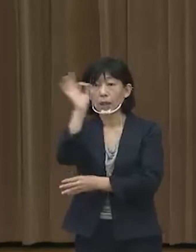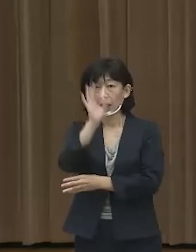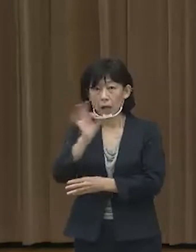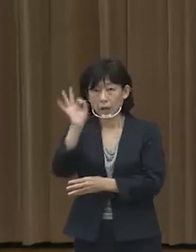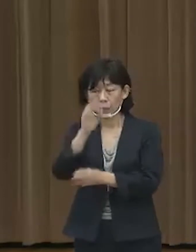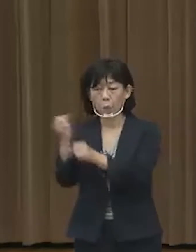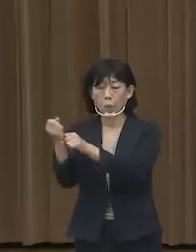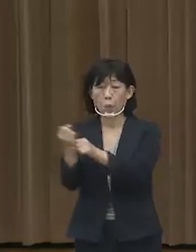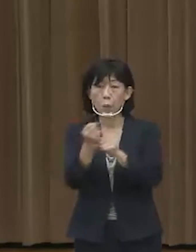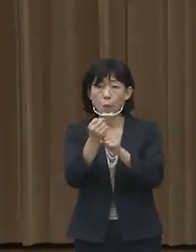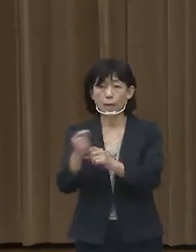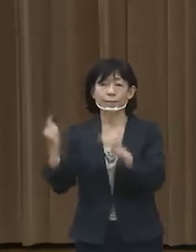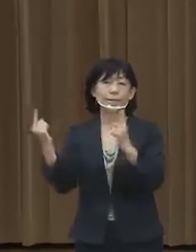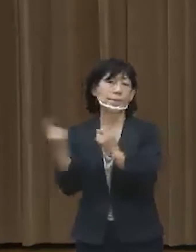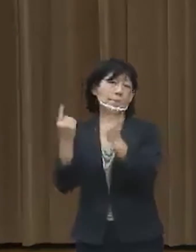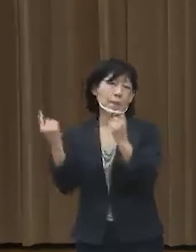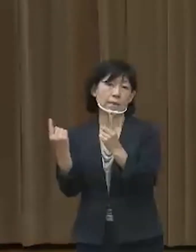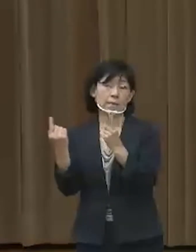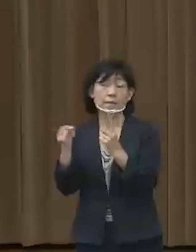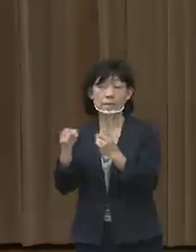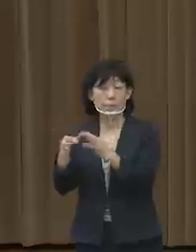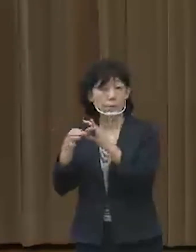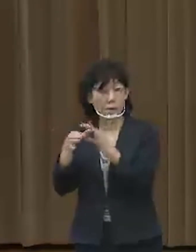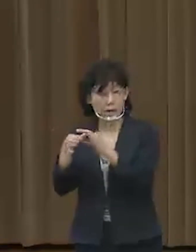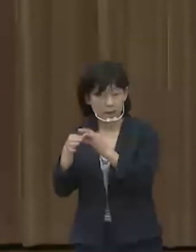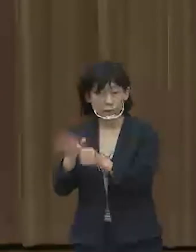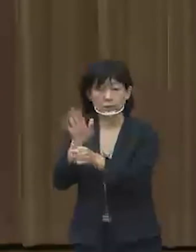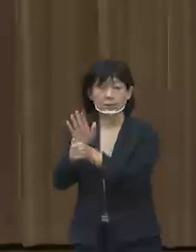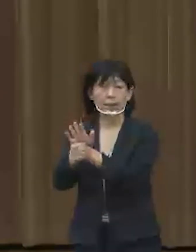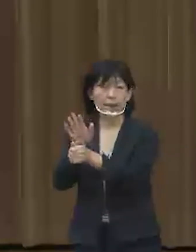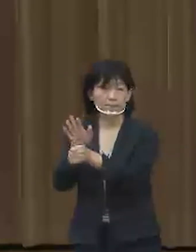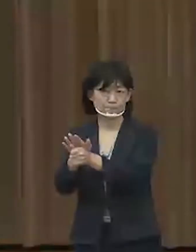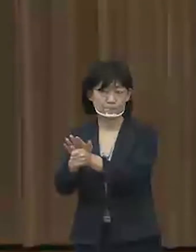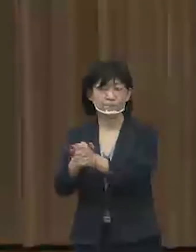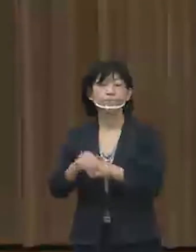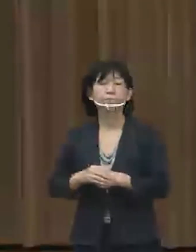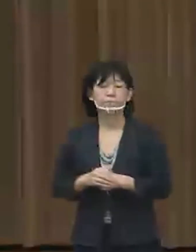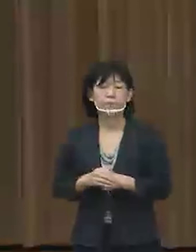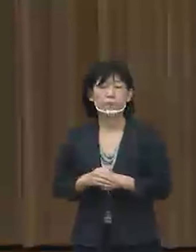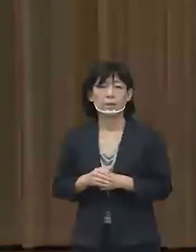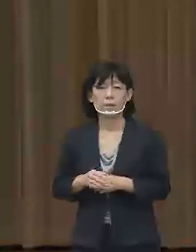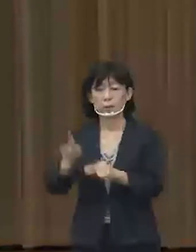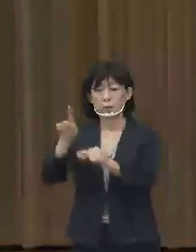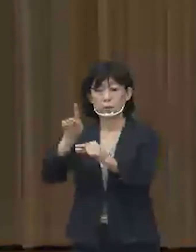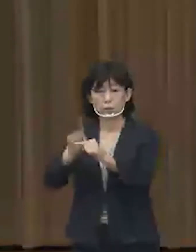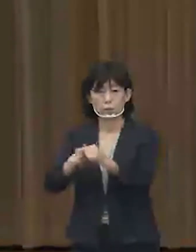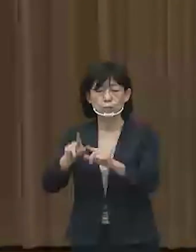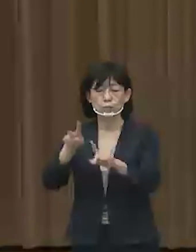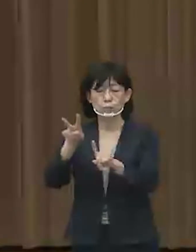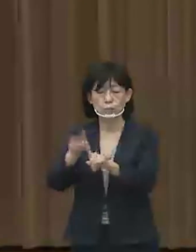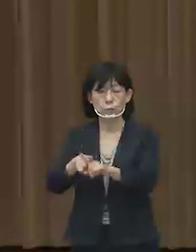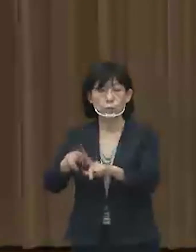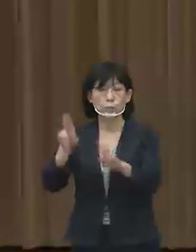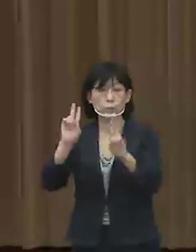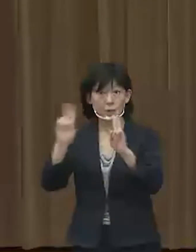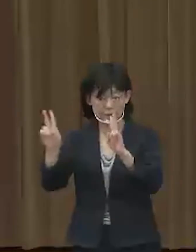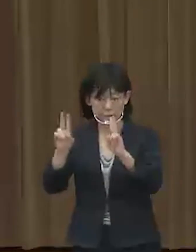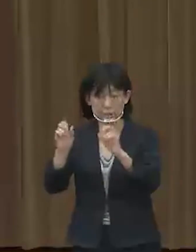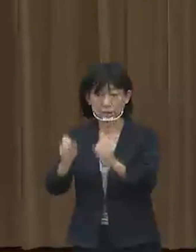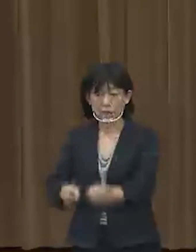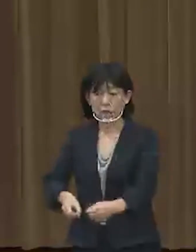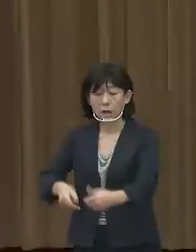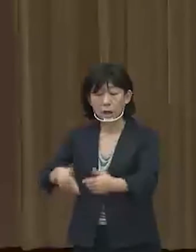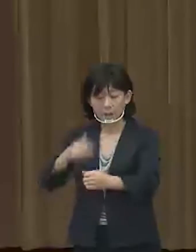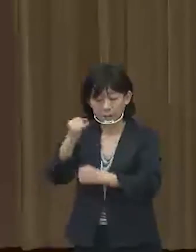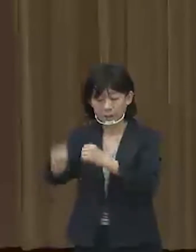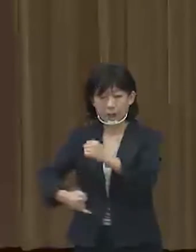などによる観光関連事業者への支援、あるいは中小企業のオンラインでの販路開